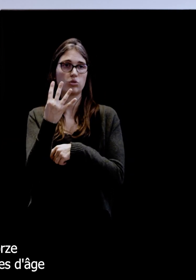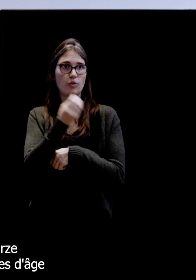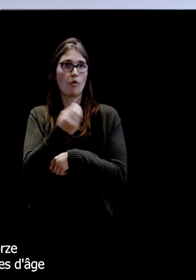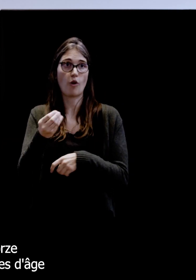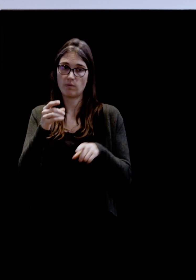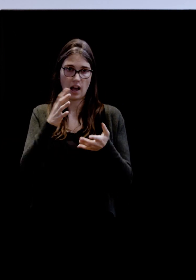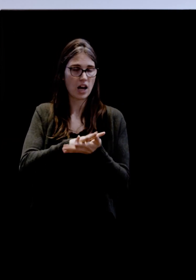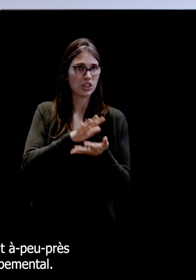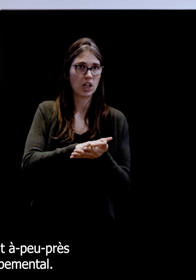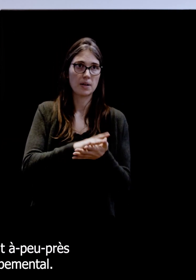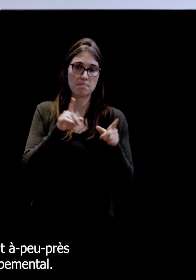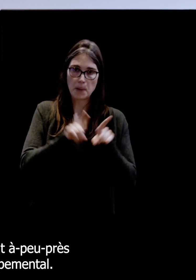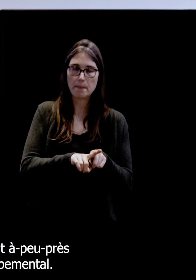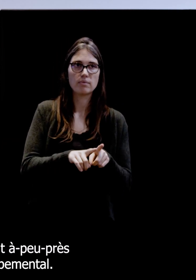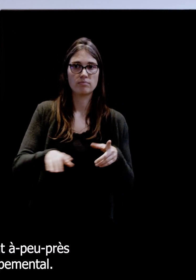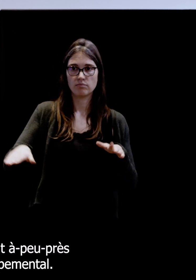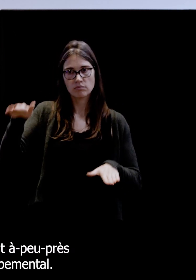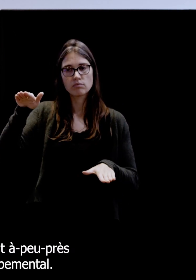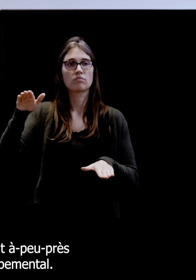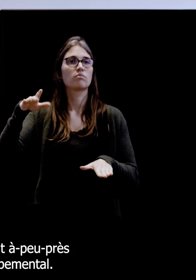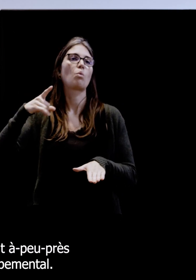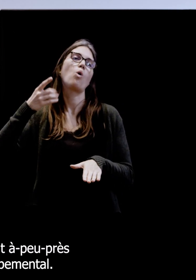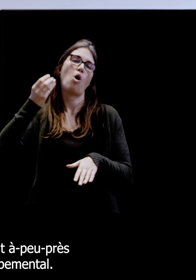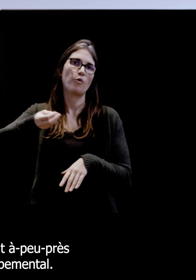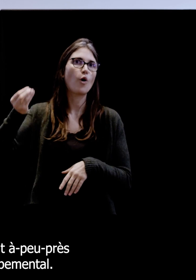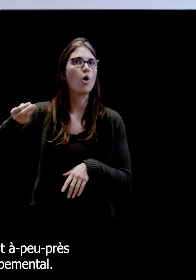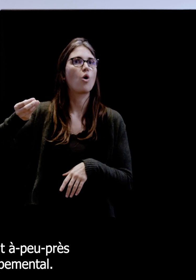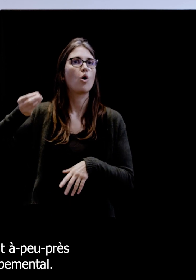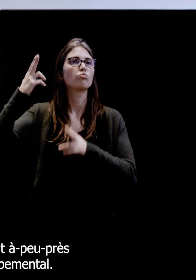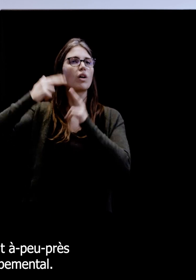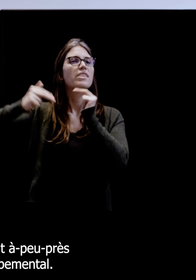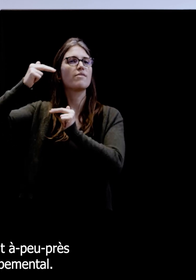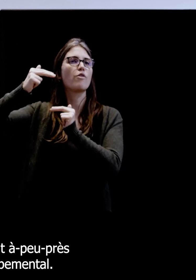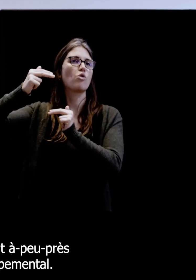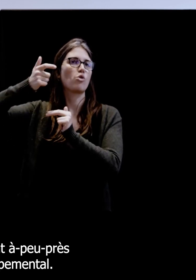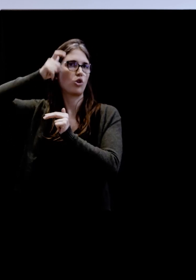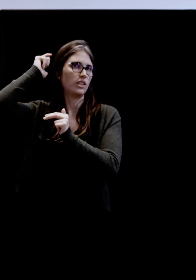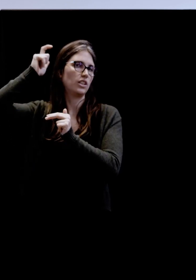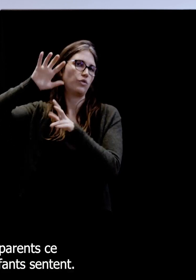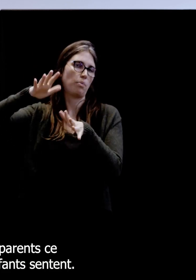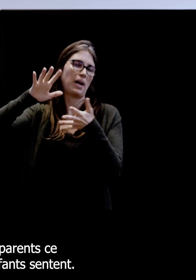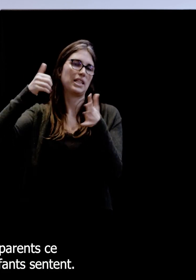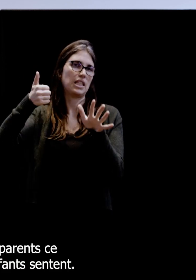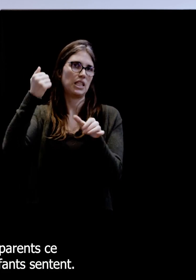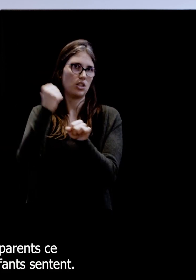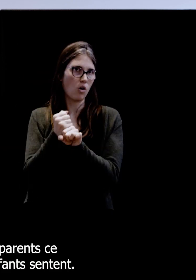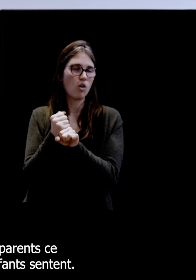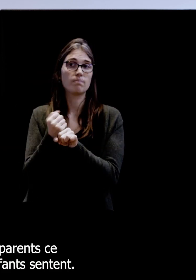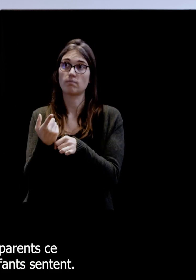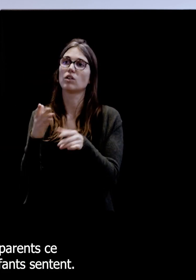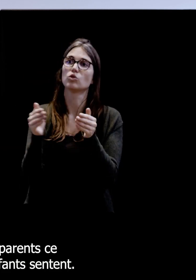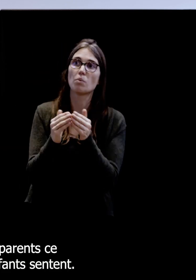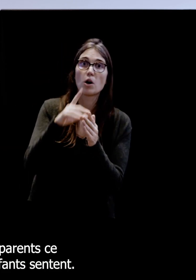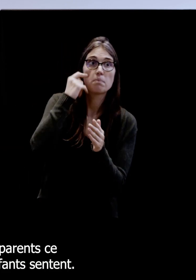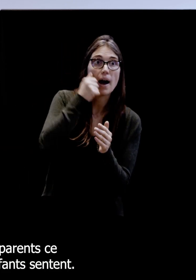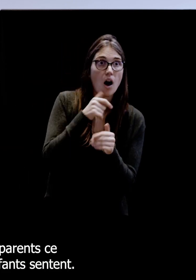tranches d'âge, d'un enfant d'un niveau cognitif suffisant, à peu près de 6 ans d'âge développemental. On a aussi demandé aux parents comment